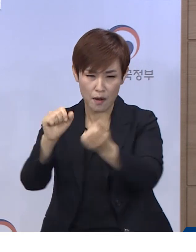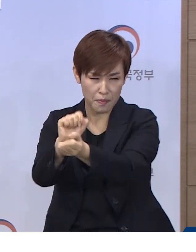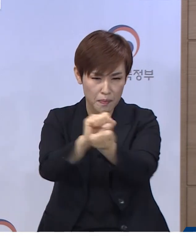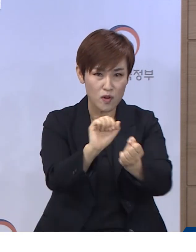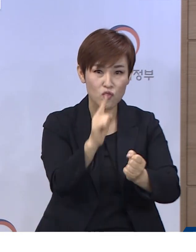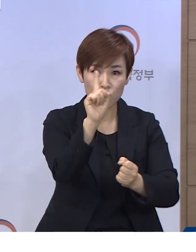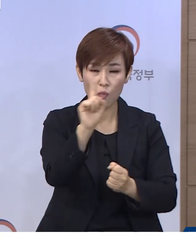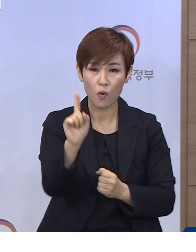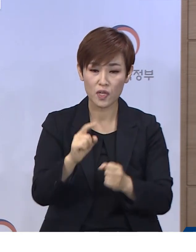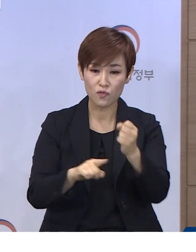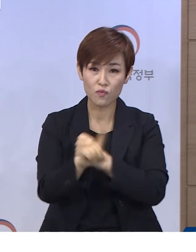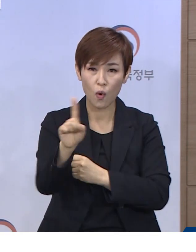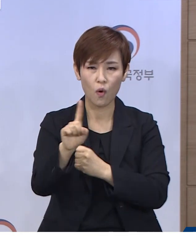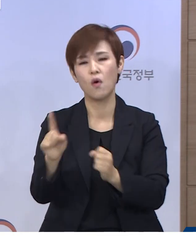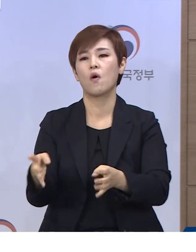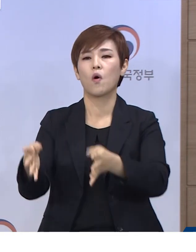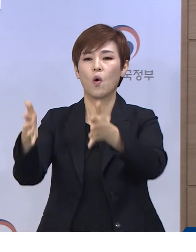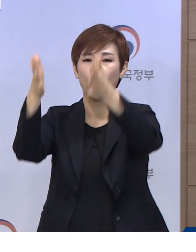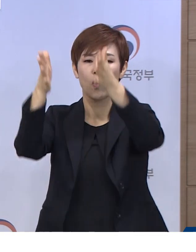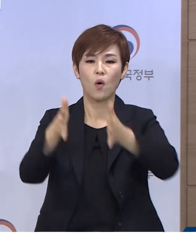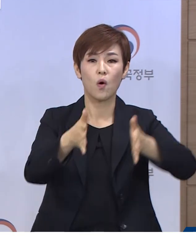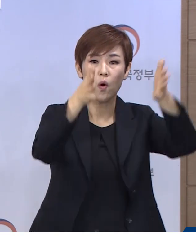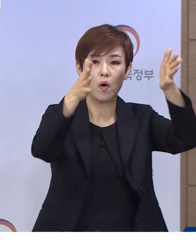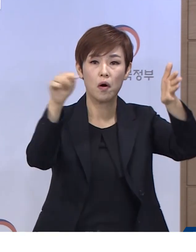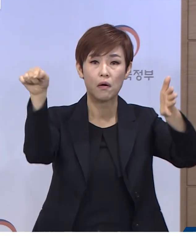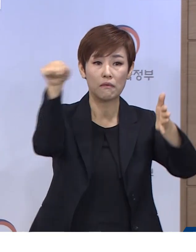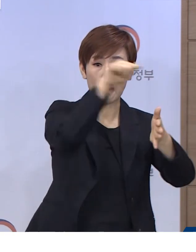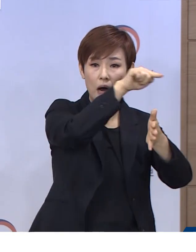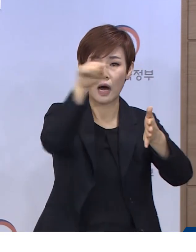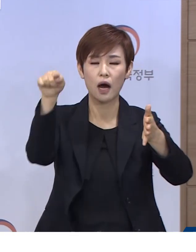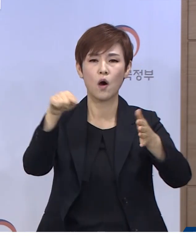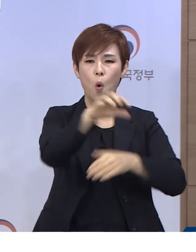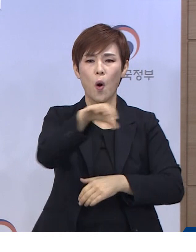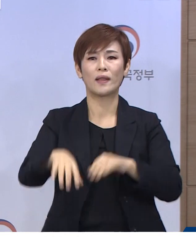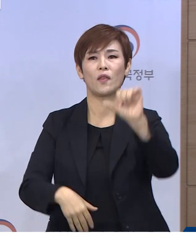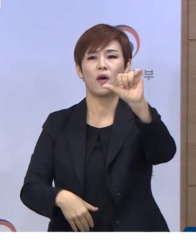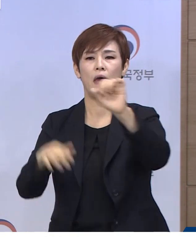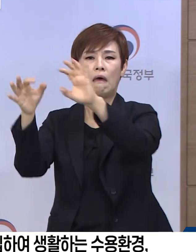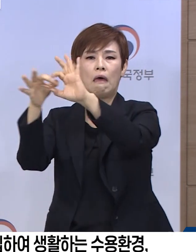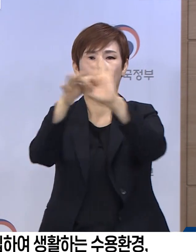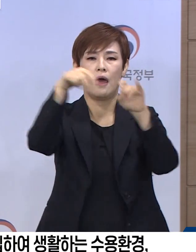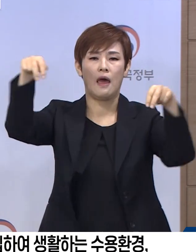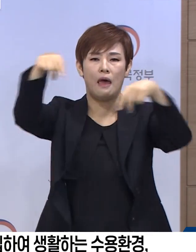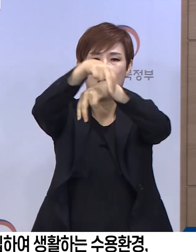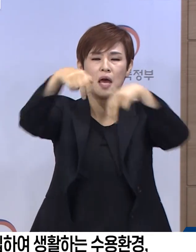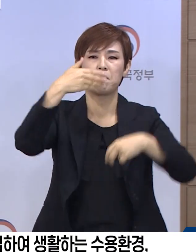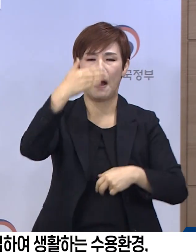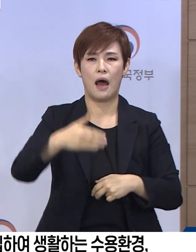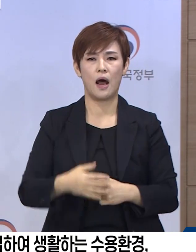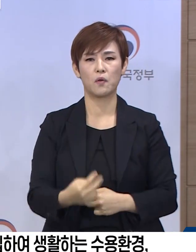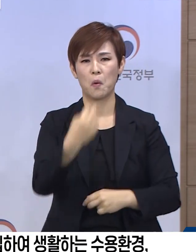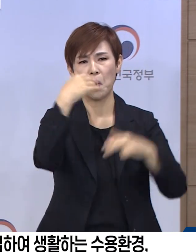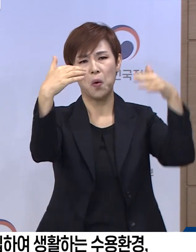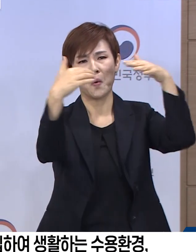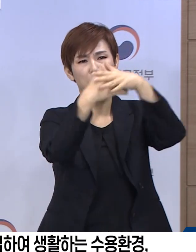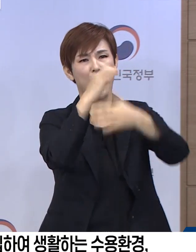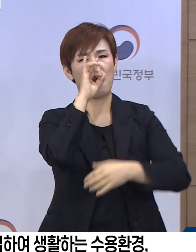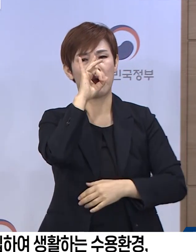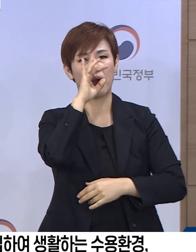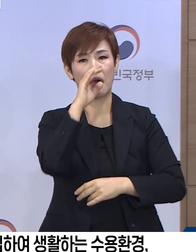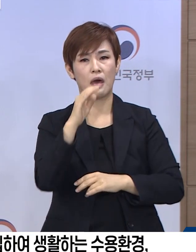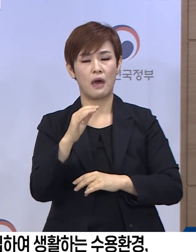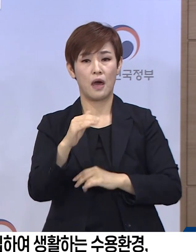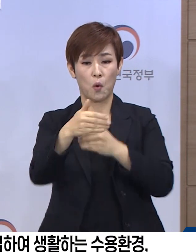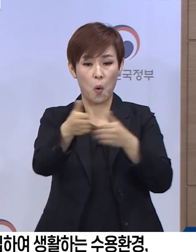고층빌딩 형태의 건물 5개 돈과 각 층이 연결되어 있는 시설 구조와 취약한 환기설비 비좁은 공간에